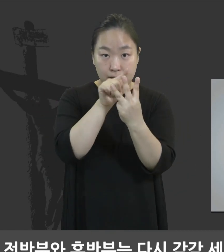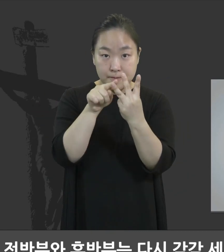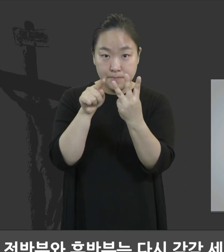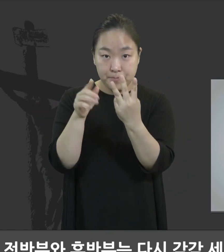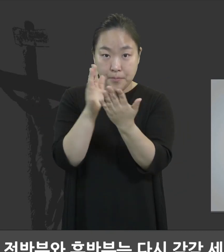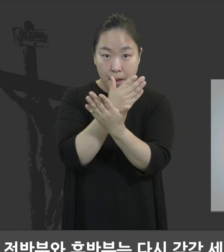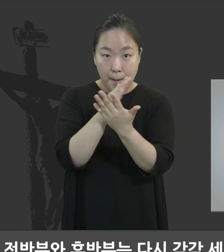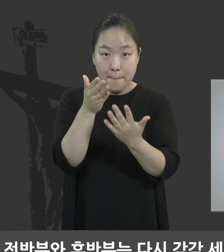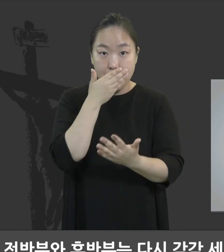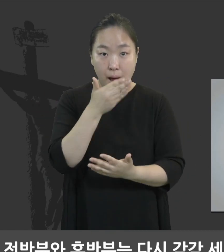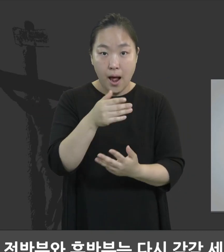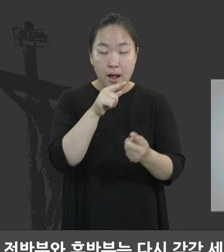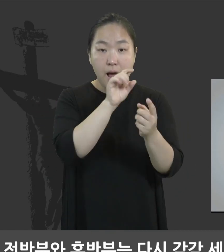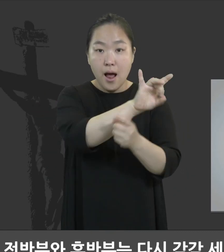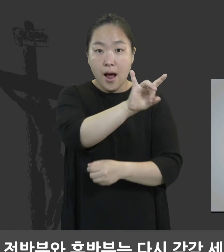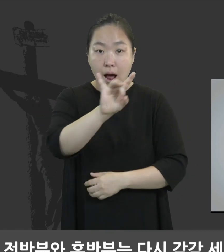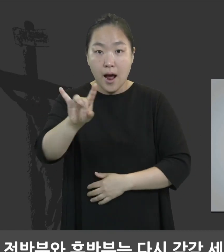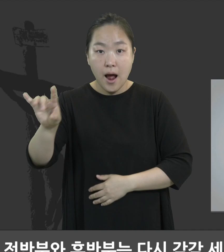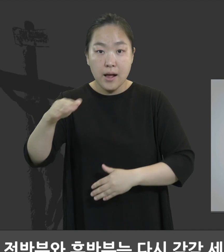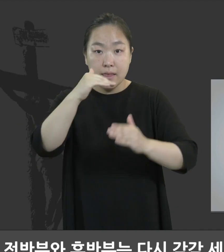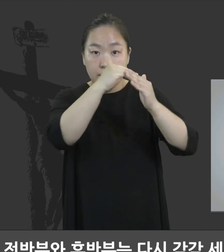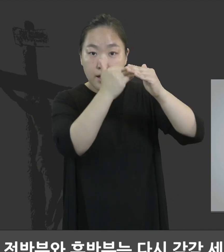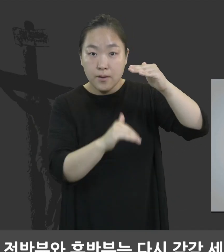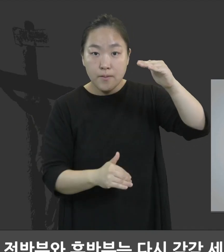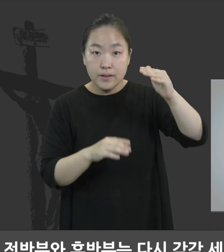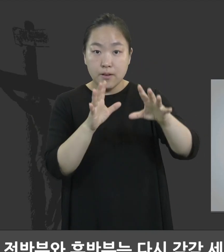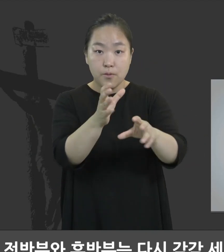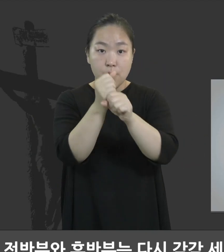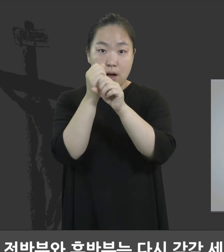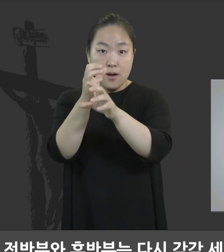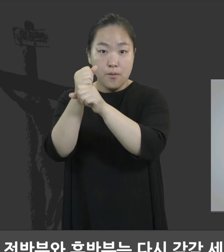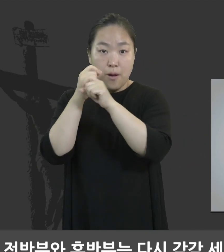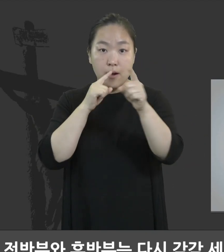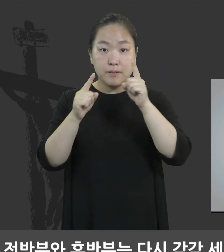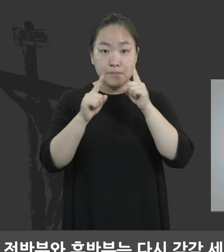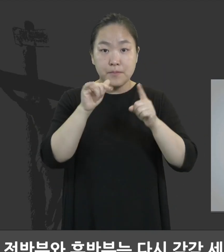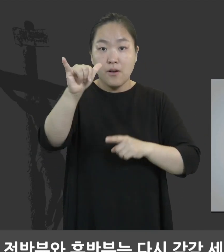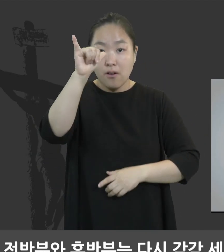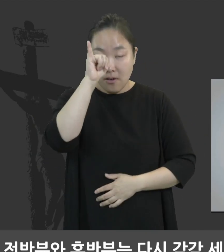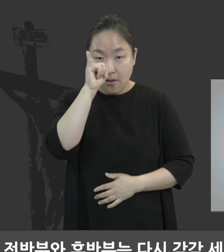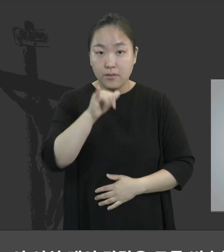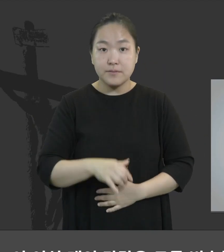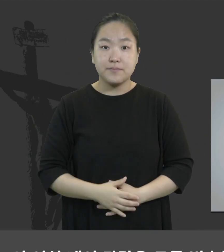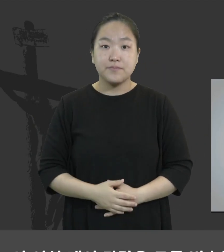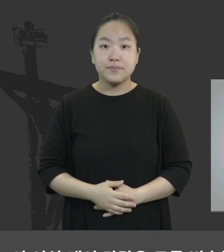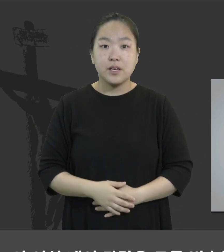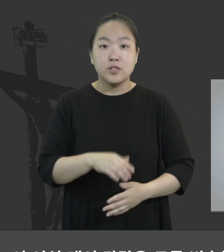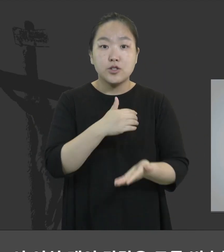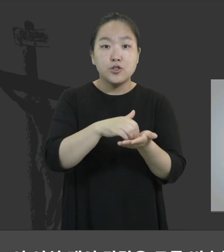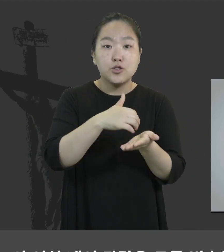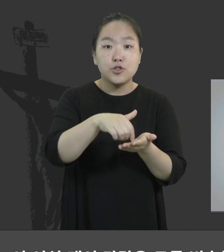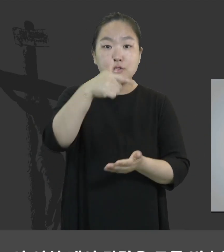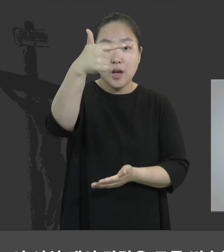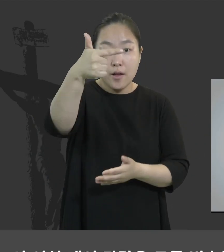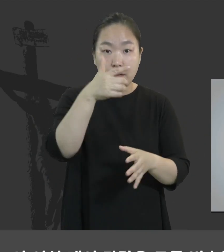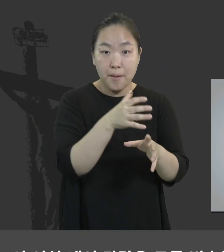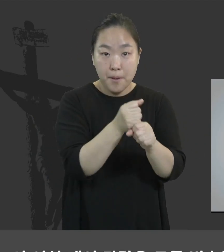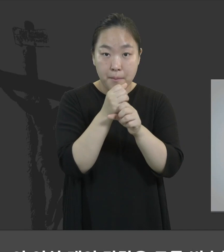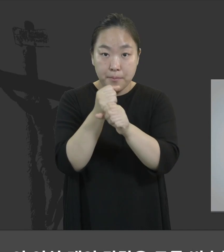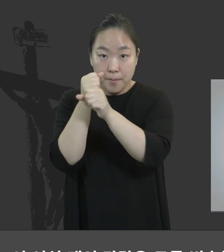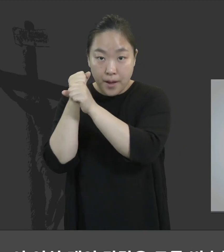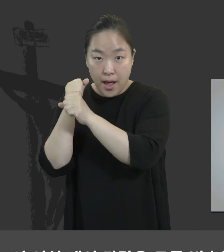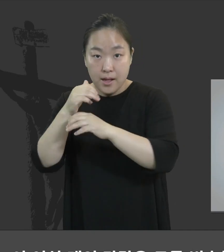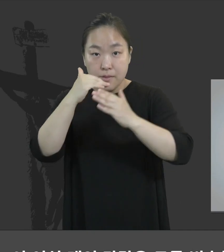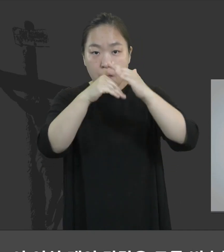있는데 각 단락 끝에는 그 단락의 내용을 요약하는 말씀이 있습니다. 이 6개의 단락은